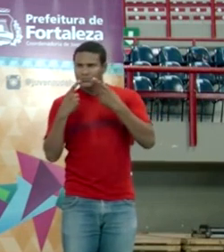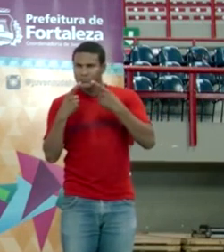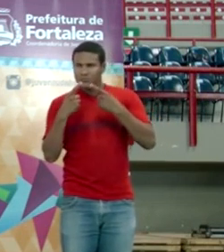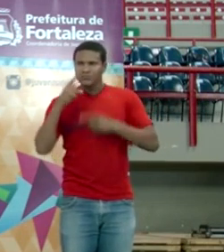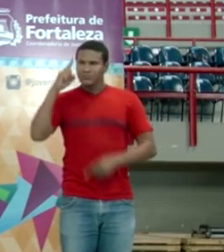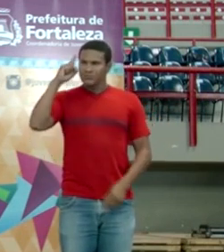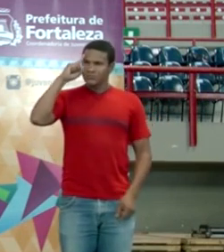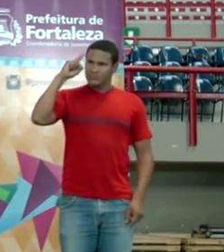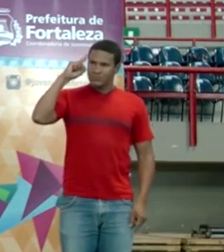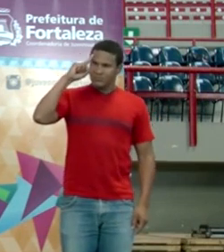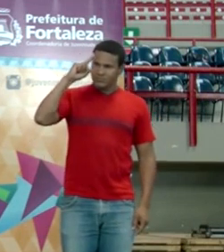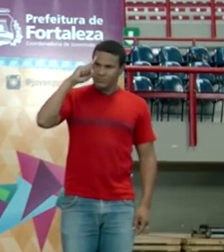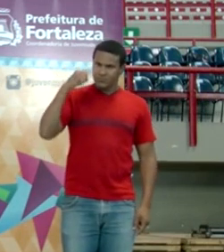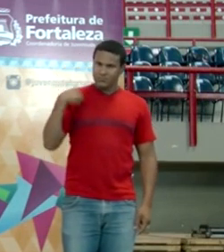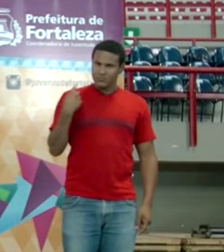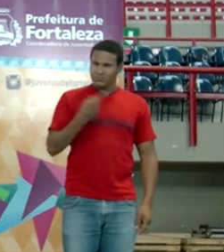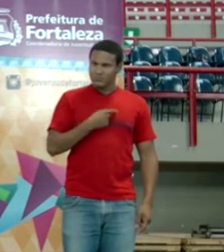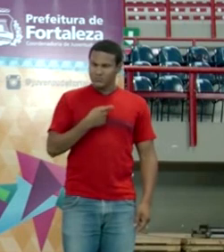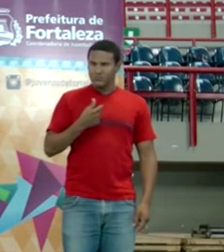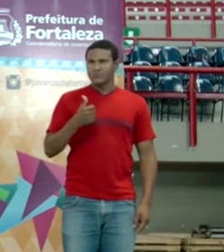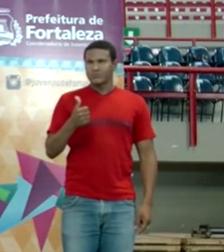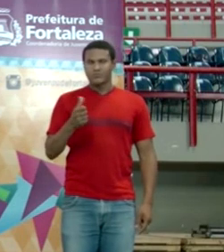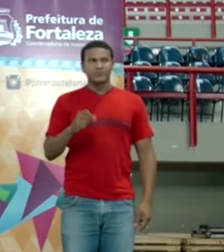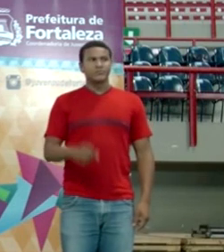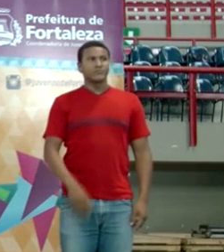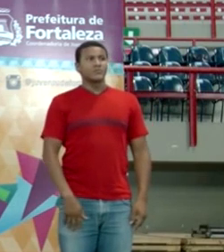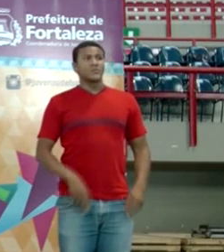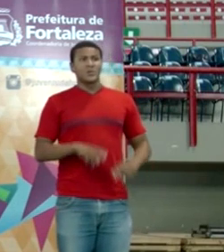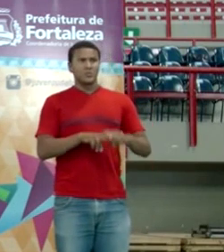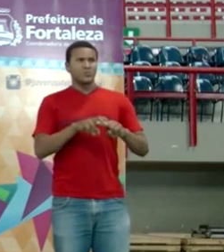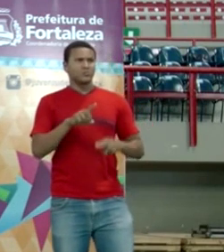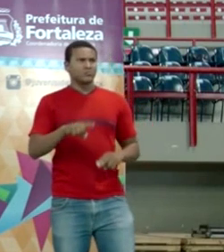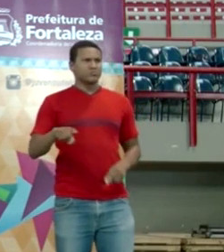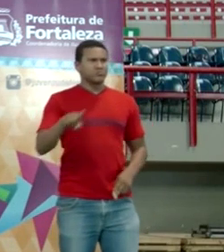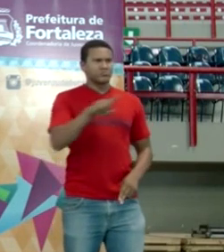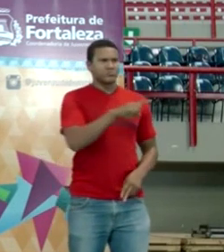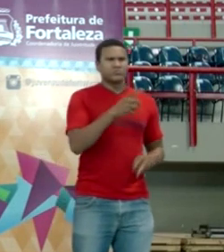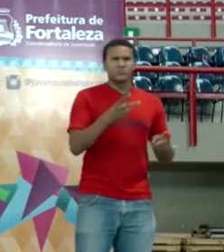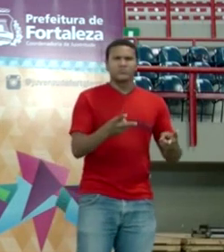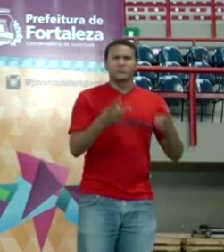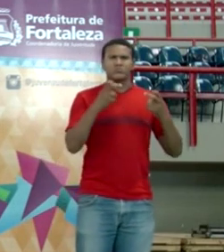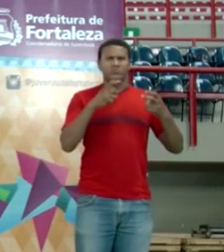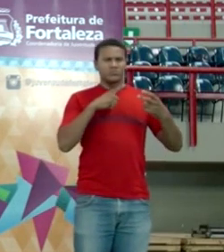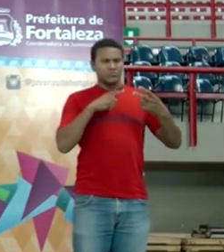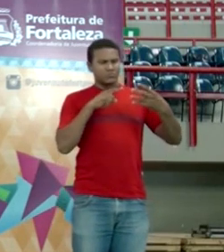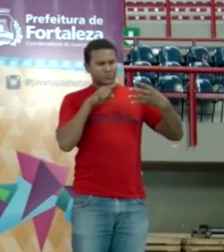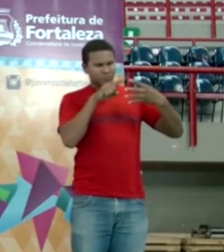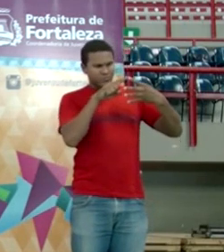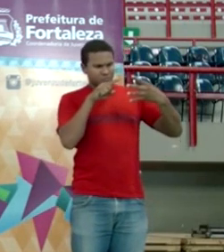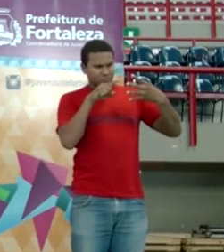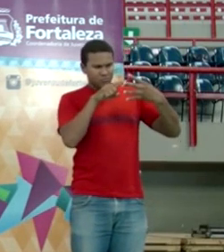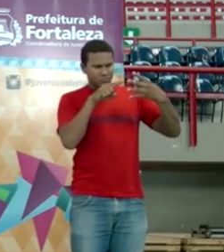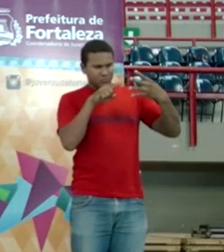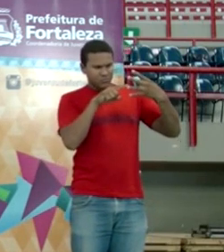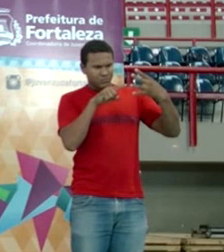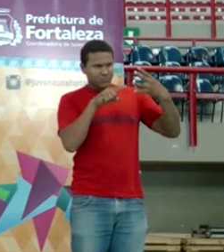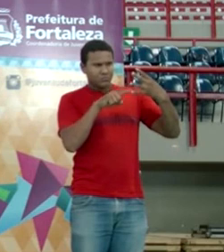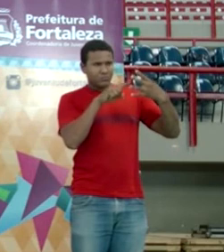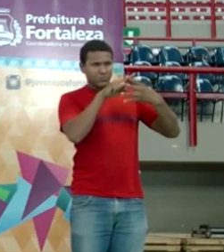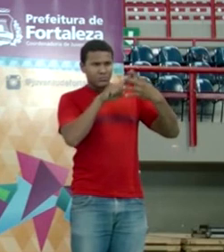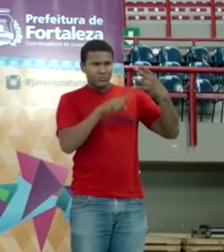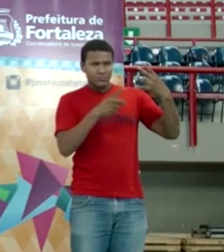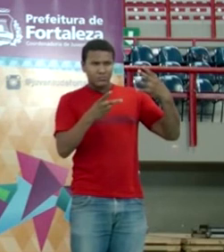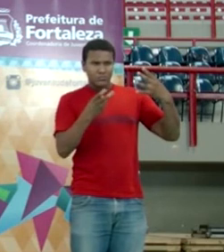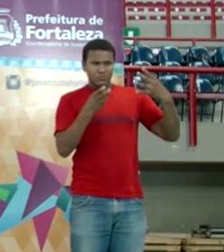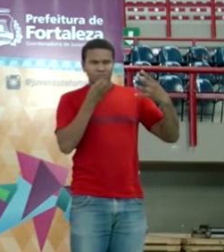nosso cotidiano. Então, se você anotou aí esses 4 tópicos, gente, vocês vão se dar bem